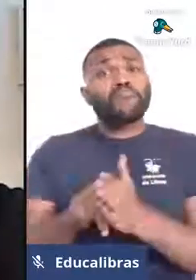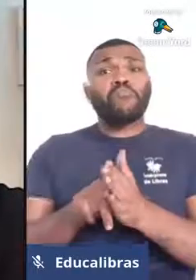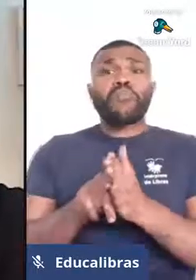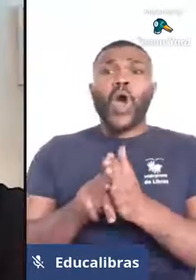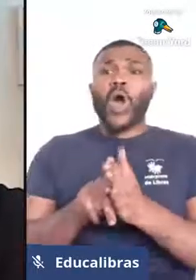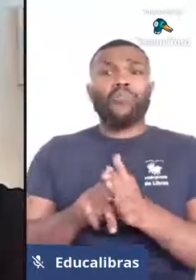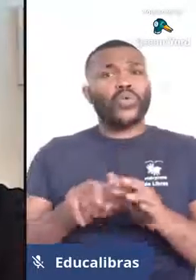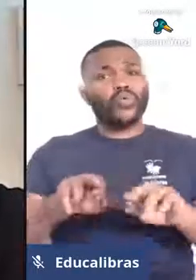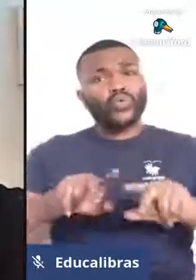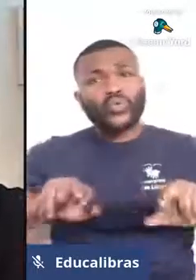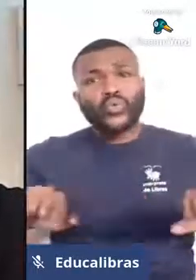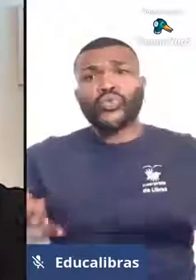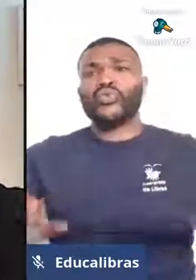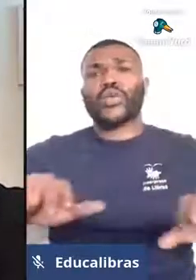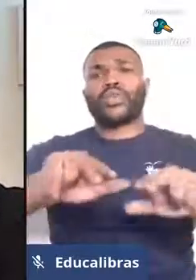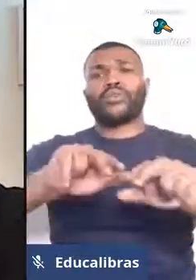diferente.